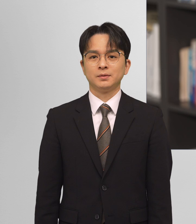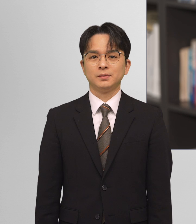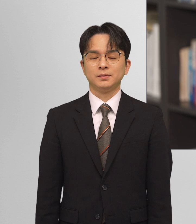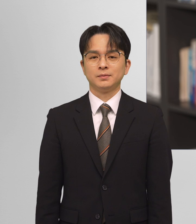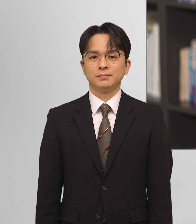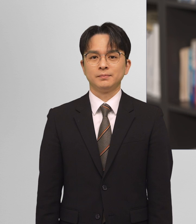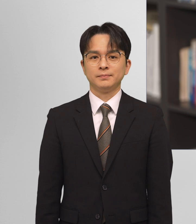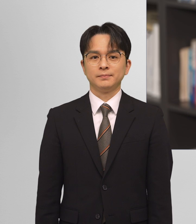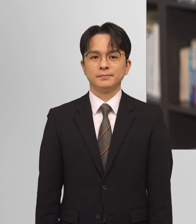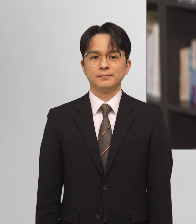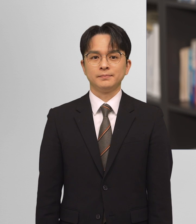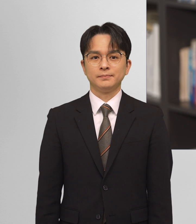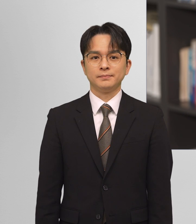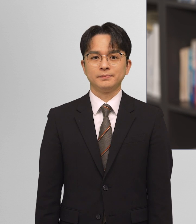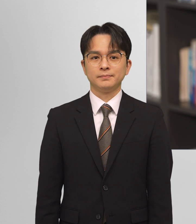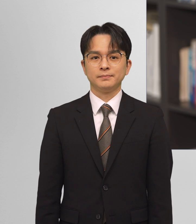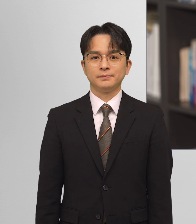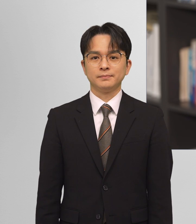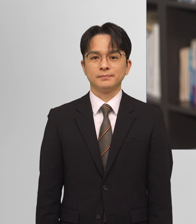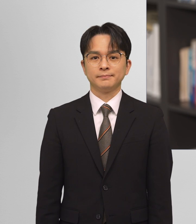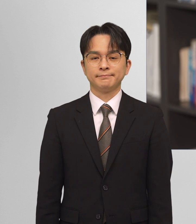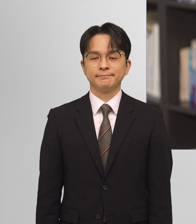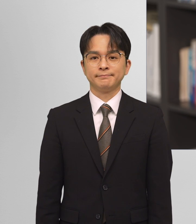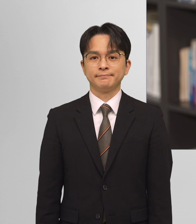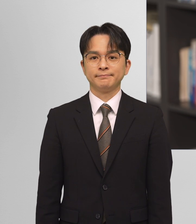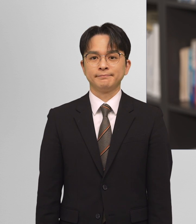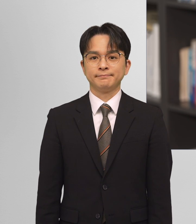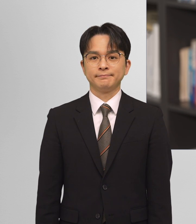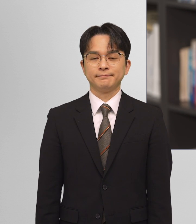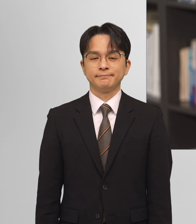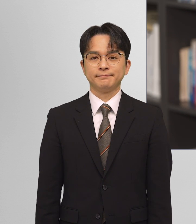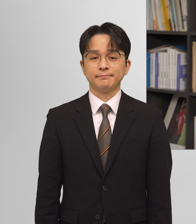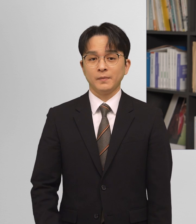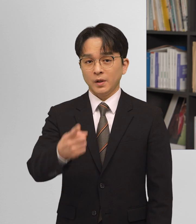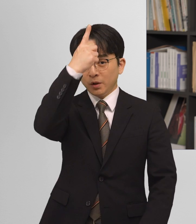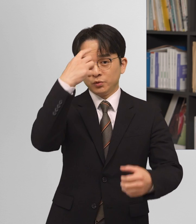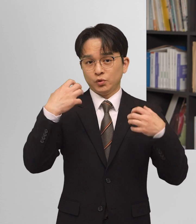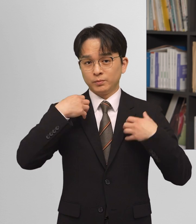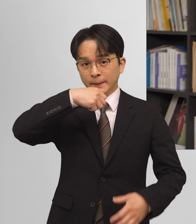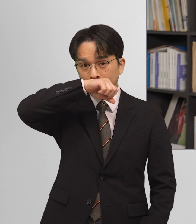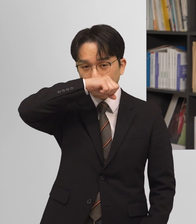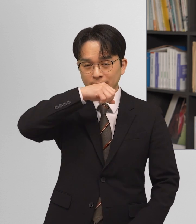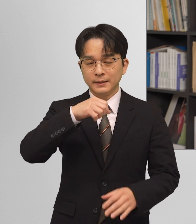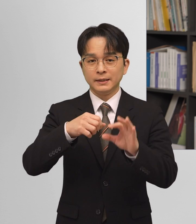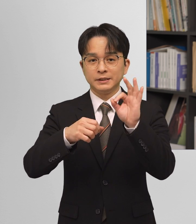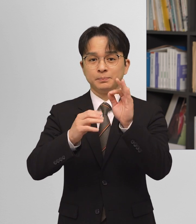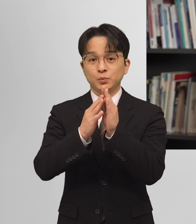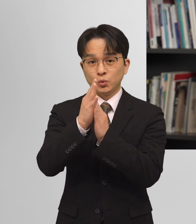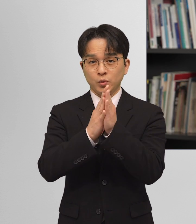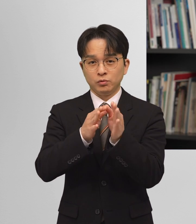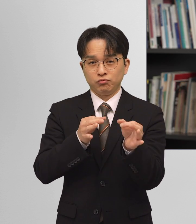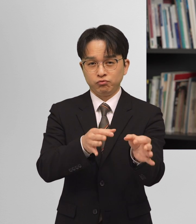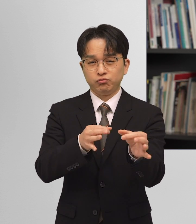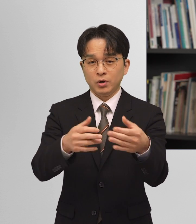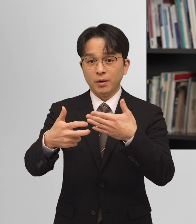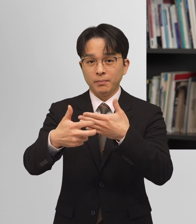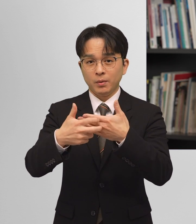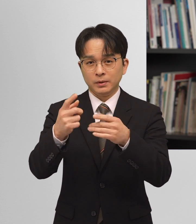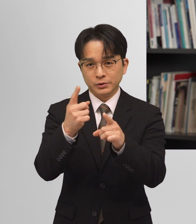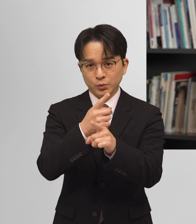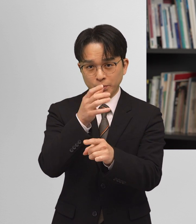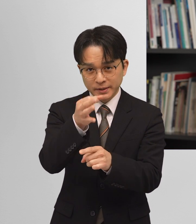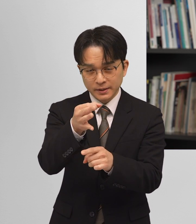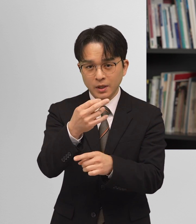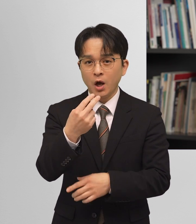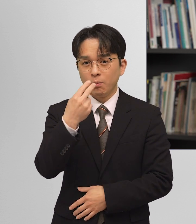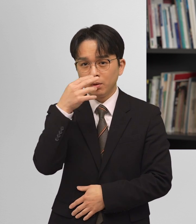필요한데요. 굳이 수도권을 가지 않아도 가까운 병원에서 치료를 받을 수 있어야 합니다. 이번에 정부가 의대 정원을 늘려서 부족한 의사를 확충하는